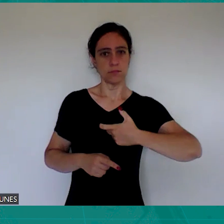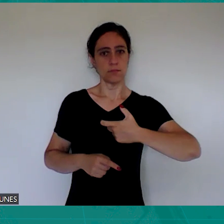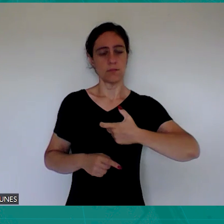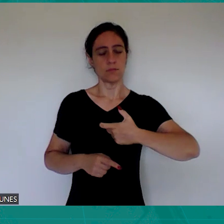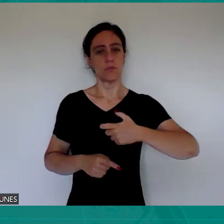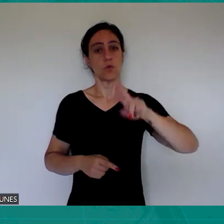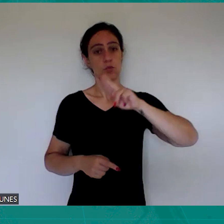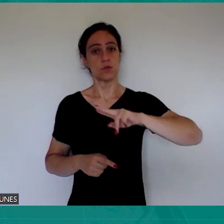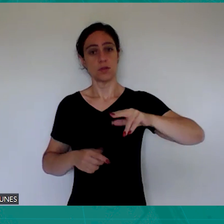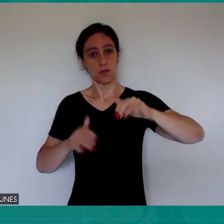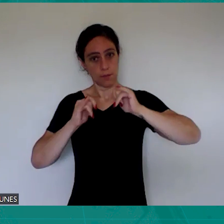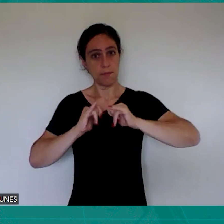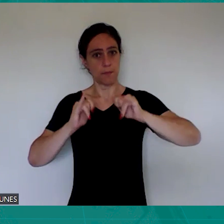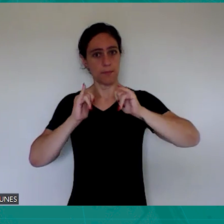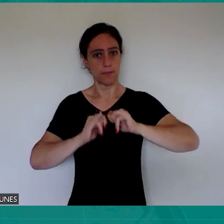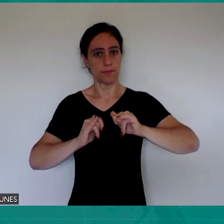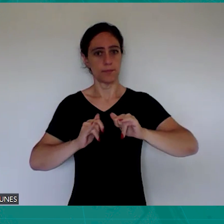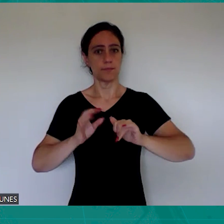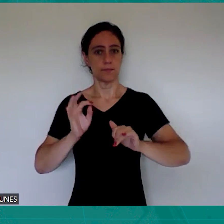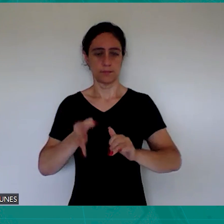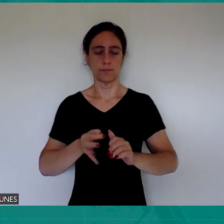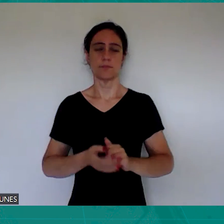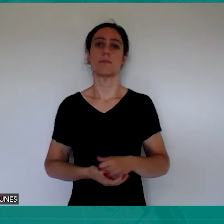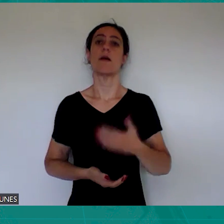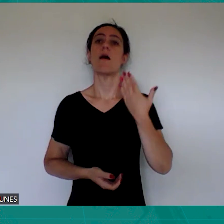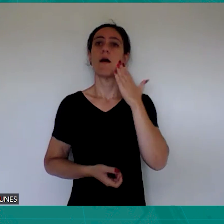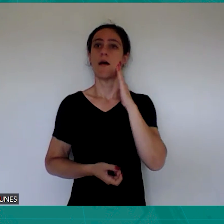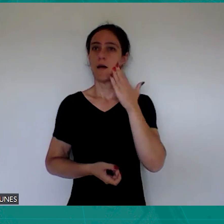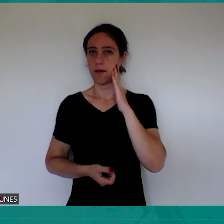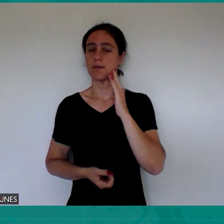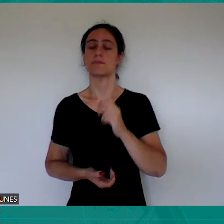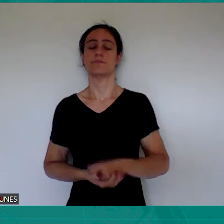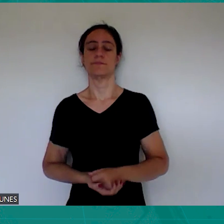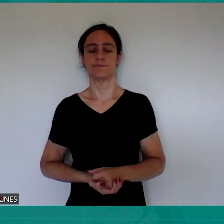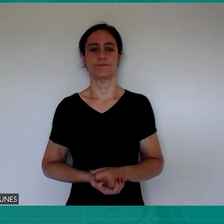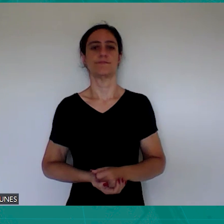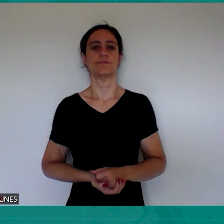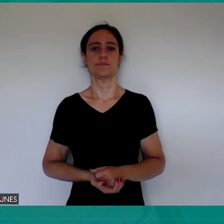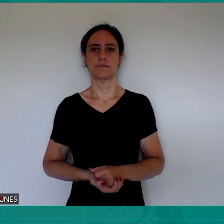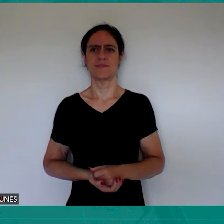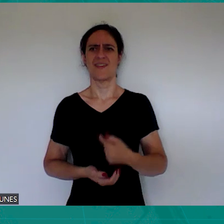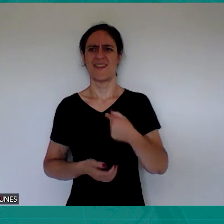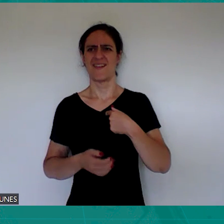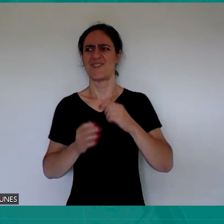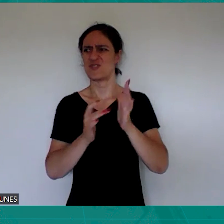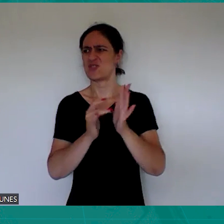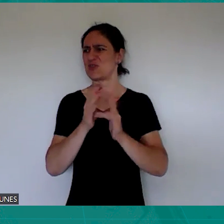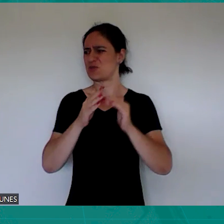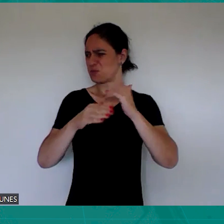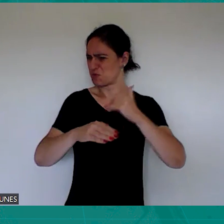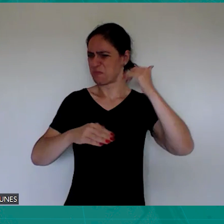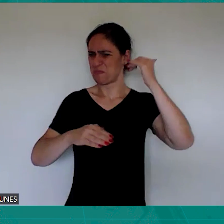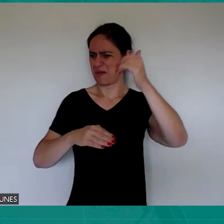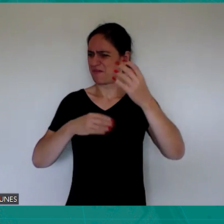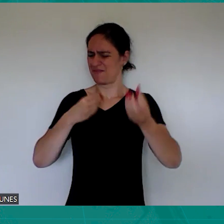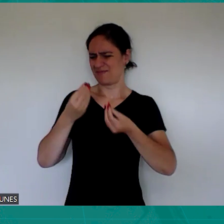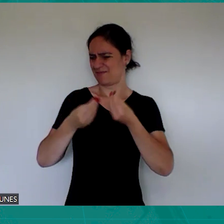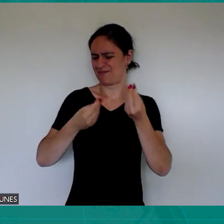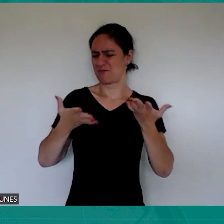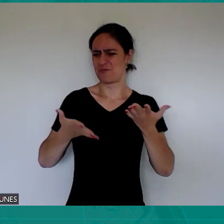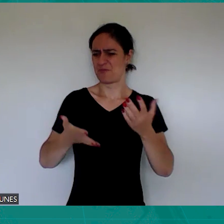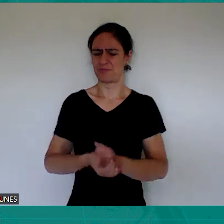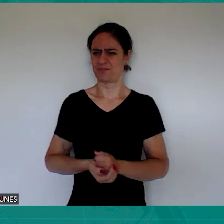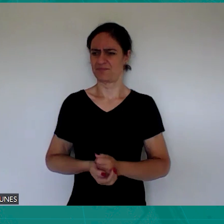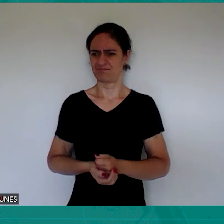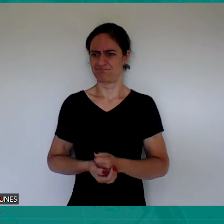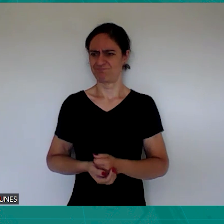não? Agora eu entendi, né? Como é que eu vou ser maior que o Senhor fazendo uma obra maior, né, Ami? Vocês não